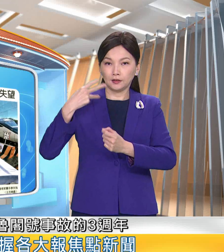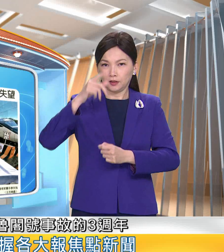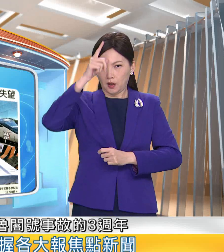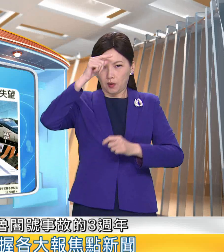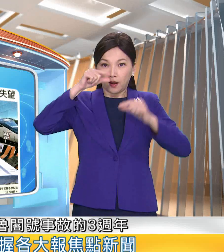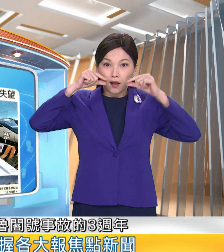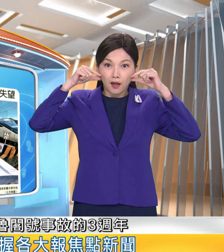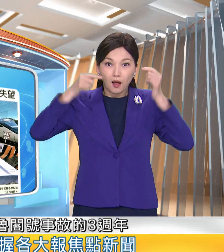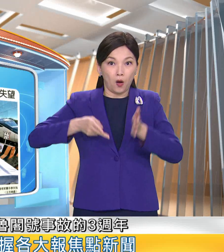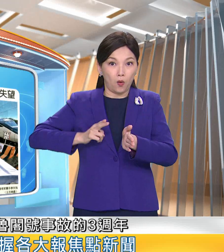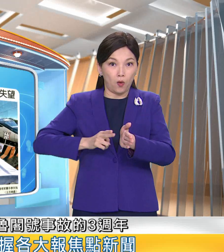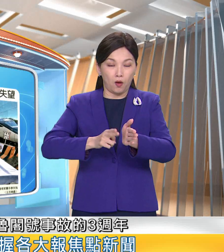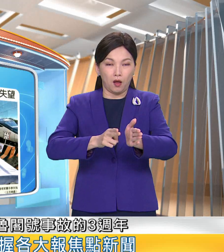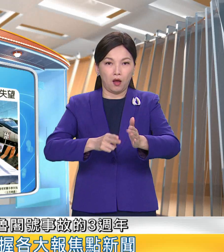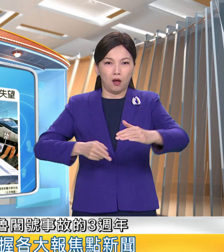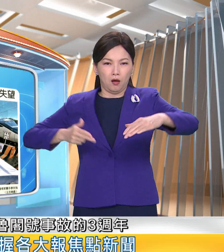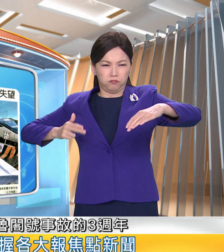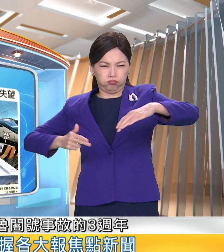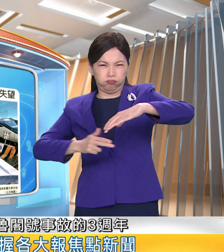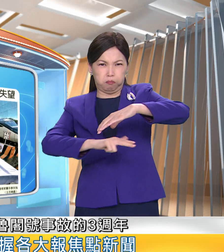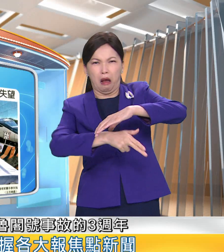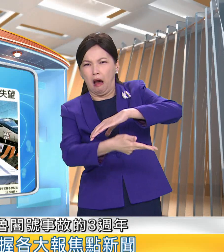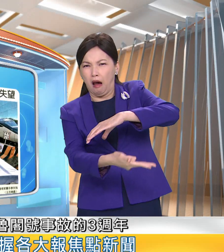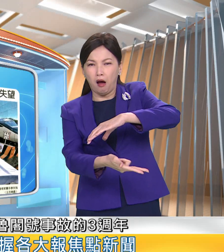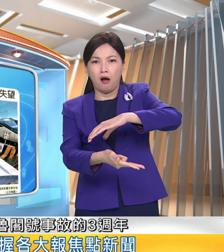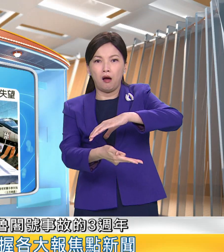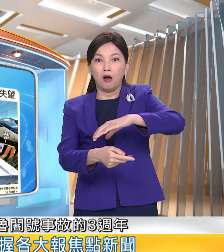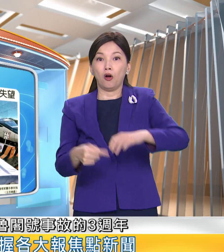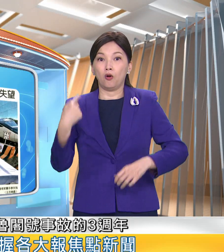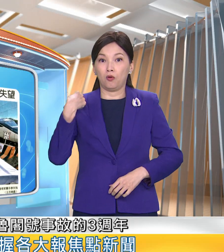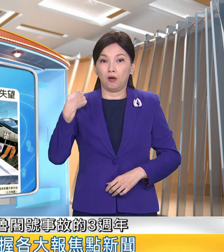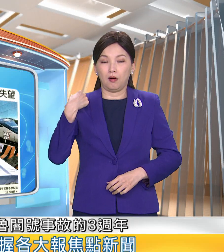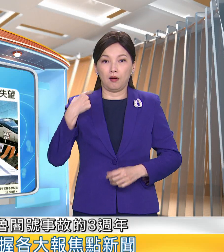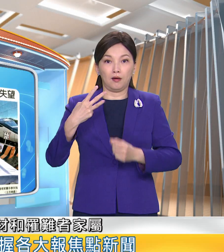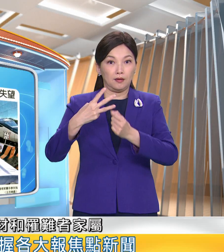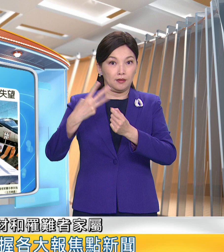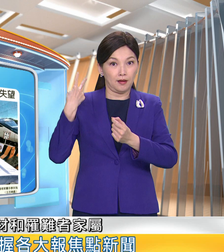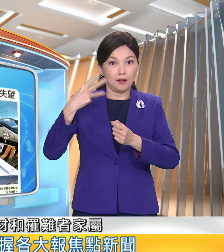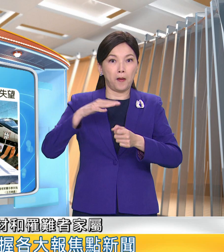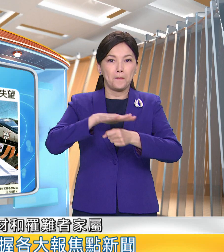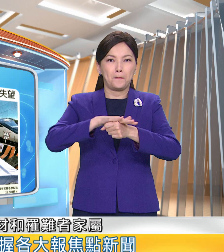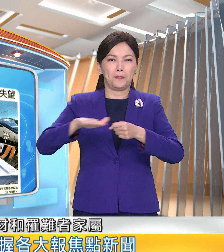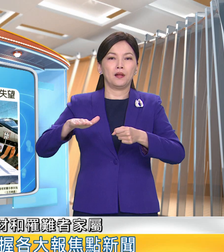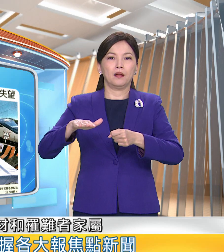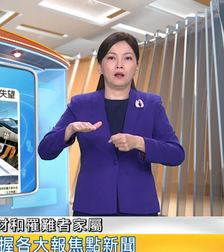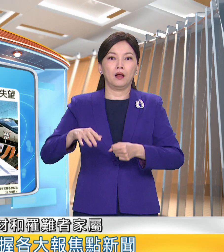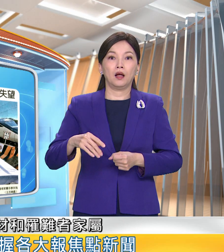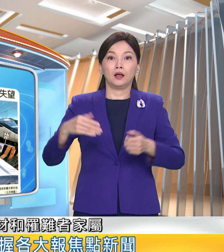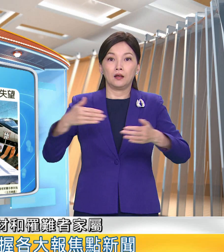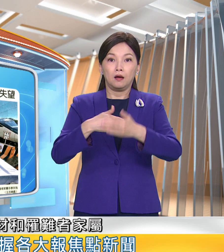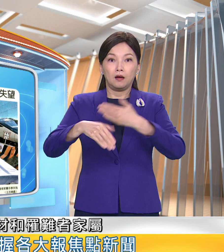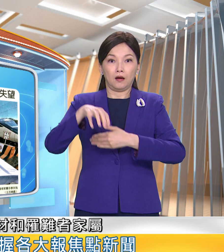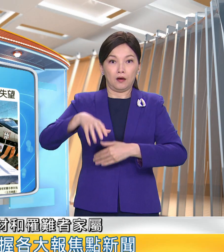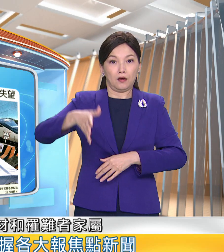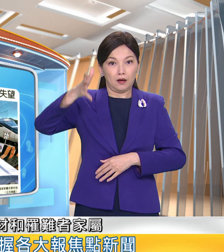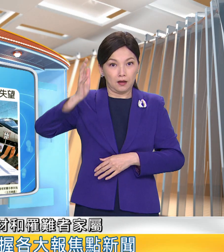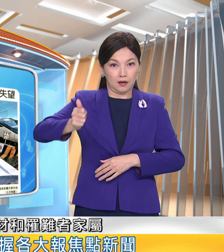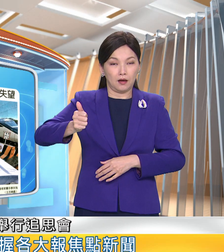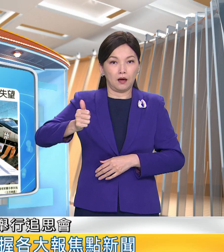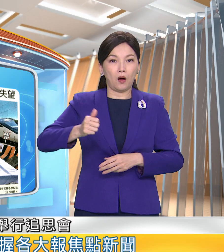昨天是台铁太鲁阁号事故的3周年，交通部长王国材和罹难者家属